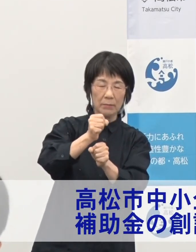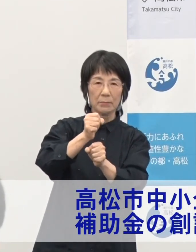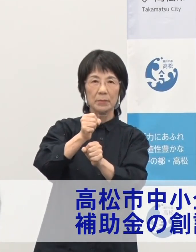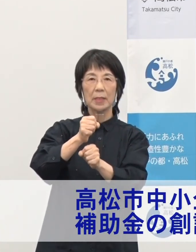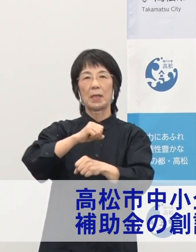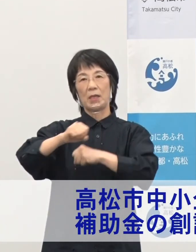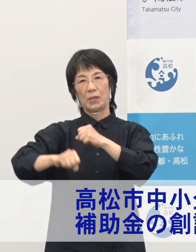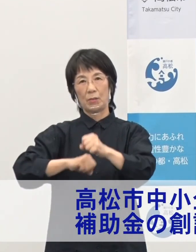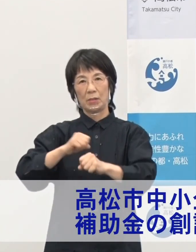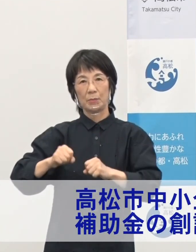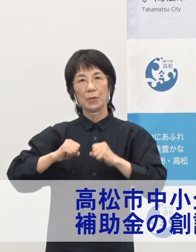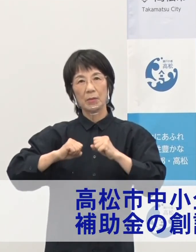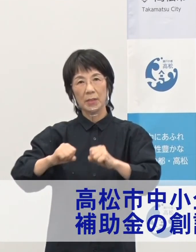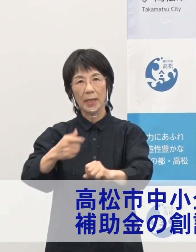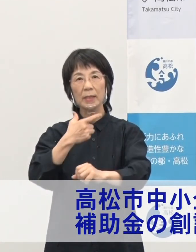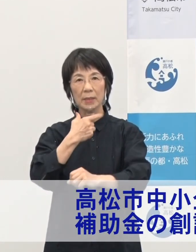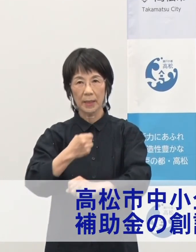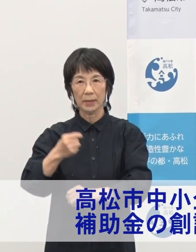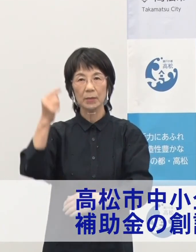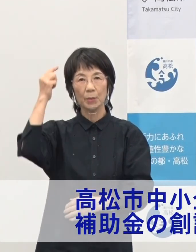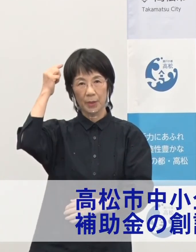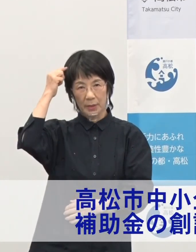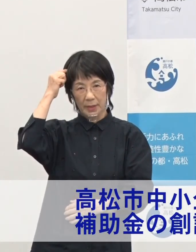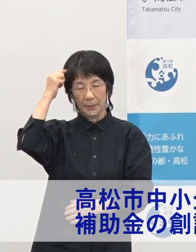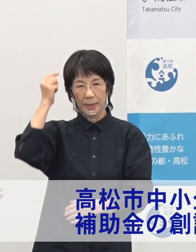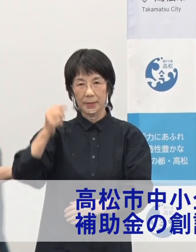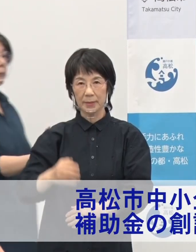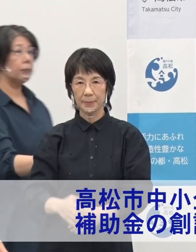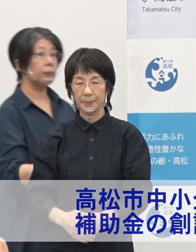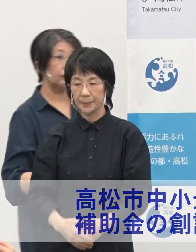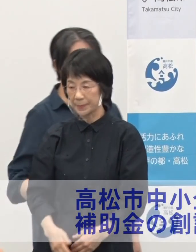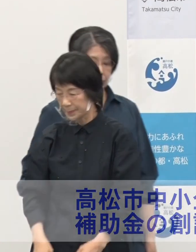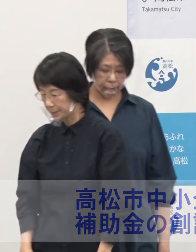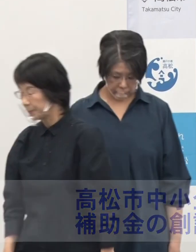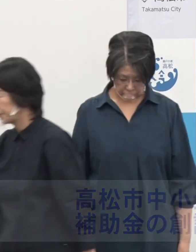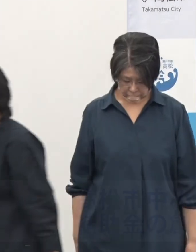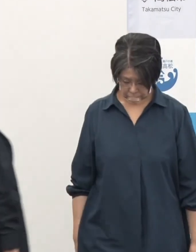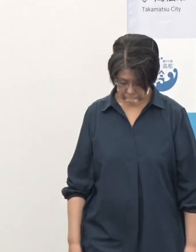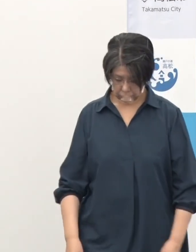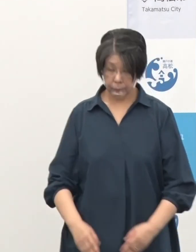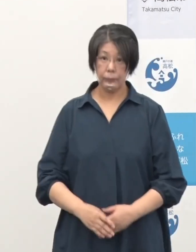て参りたいという風に考えておるところでございますます